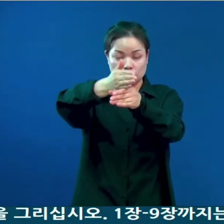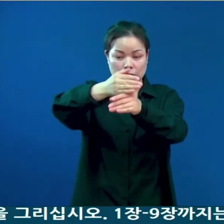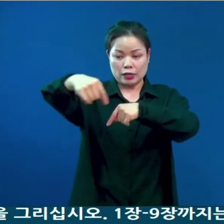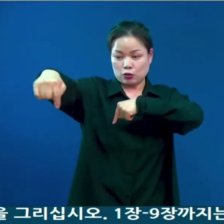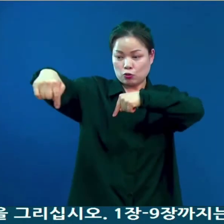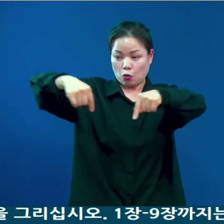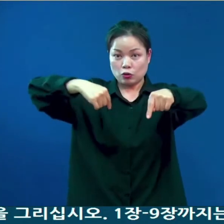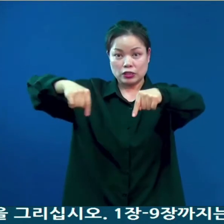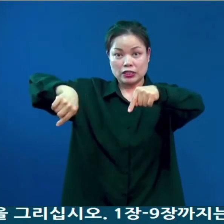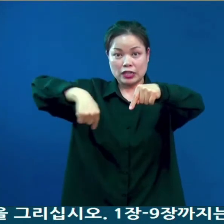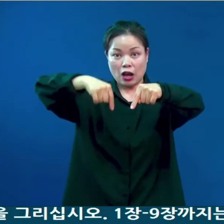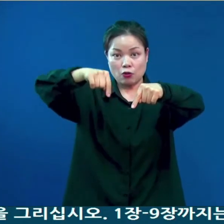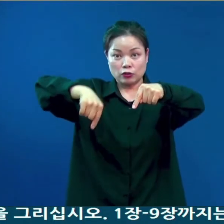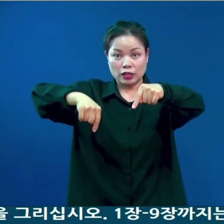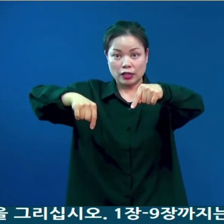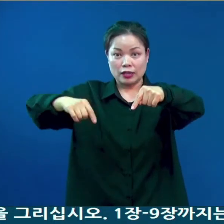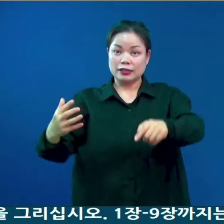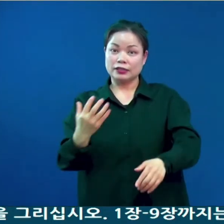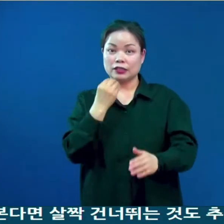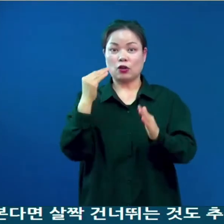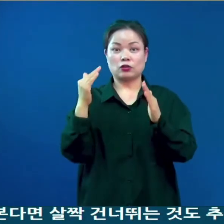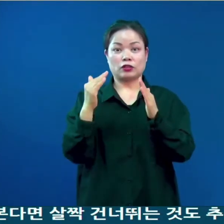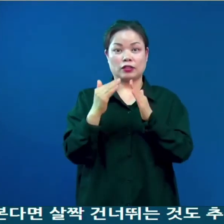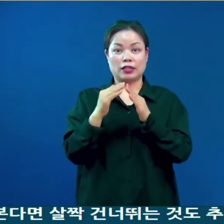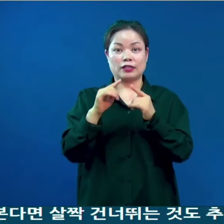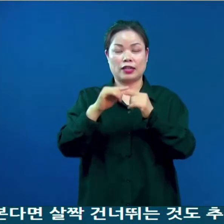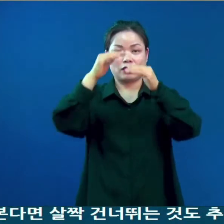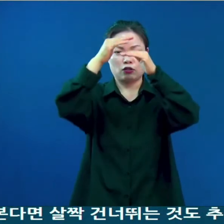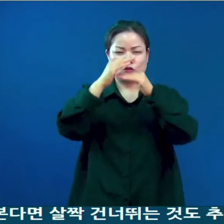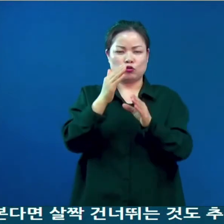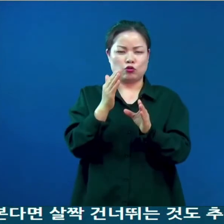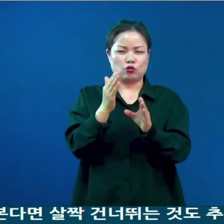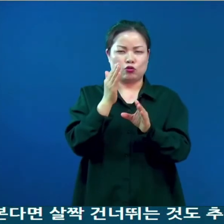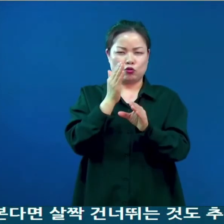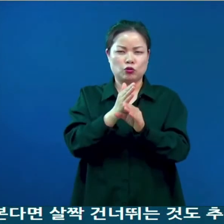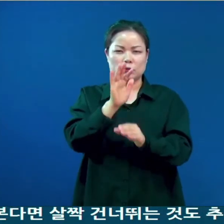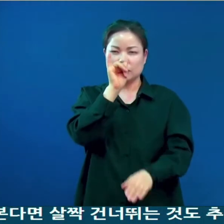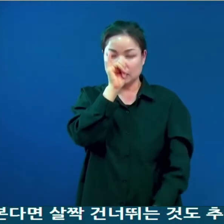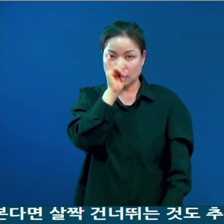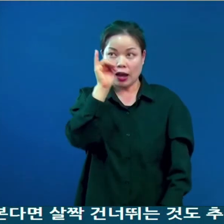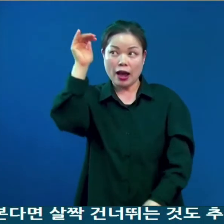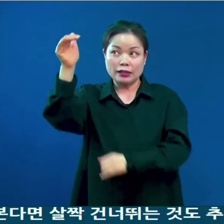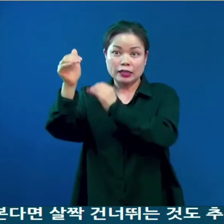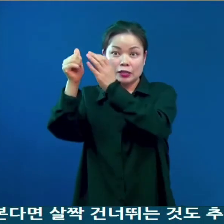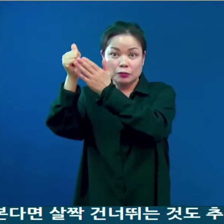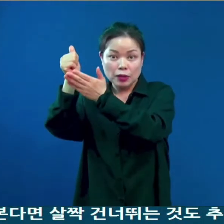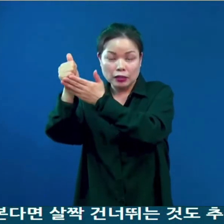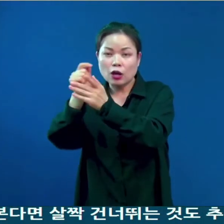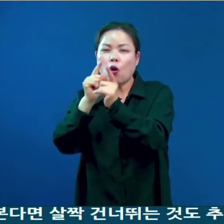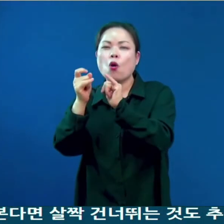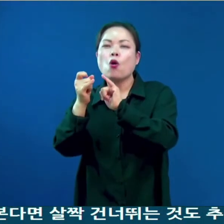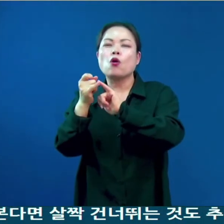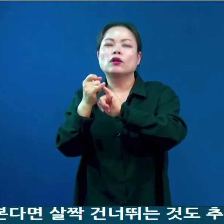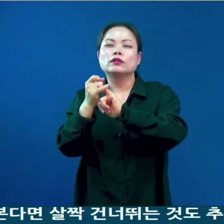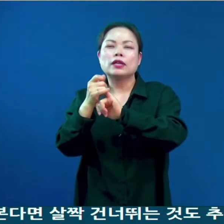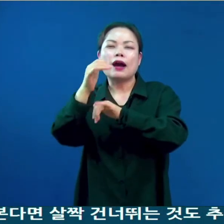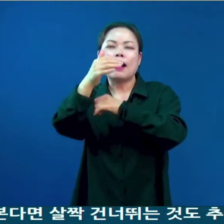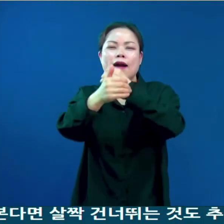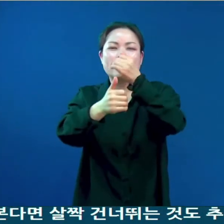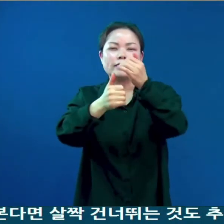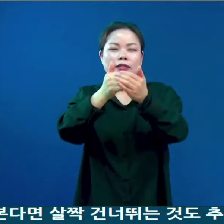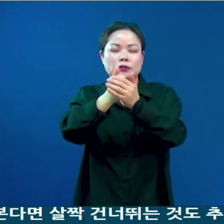통치 가운데서 성전에 대한 이야기가 중심적으로 다루어지면서 하나님의 언약을 통해